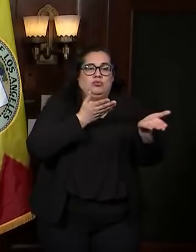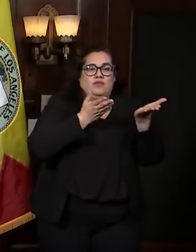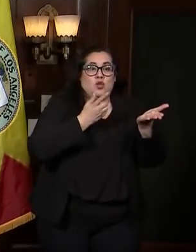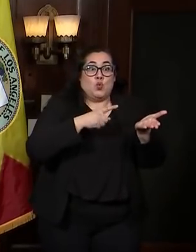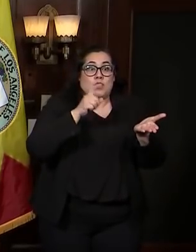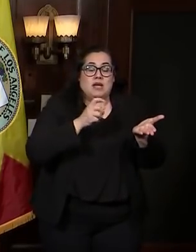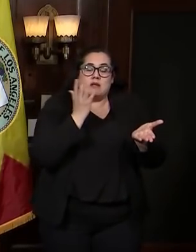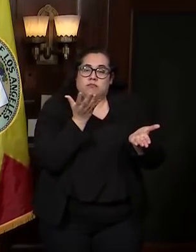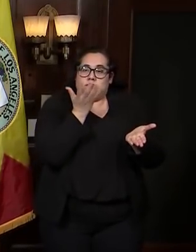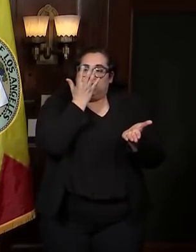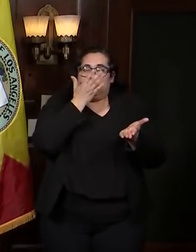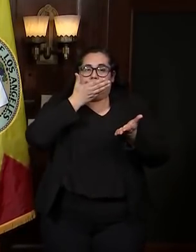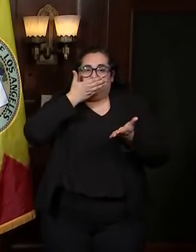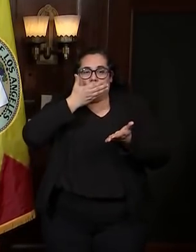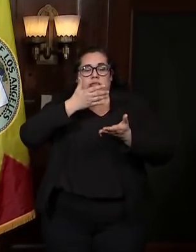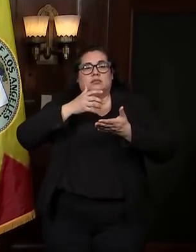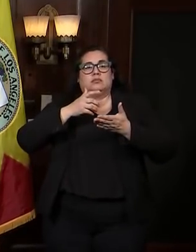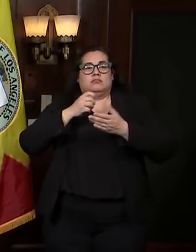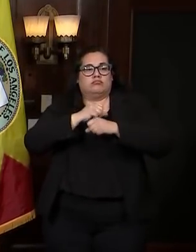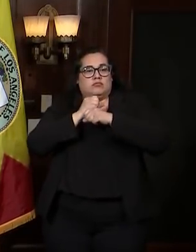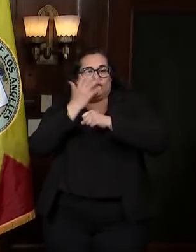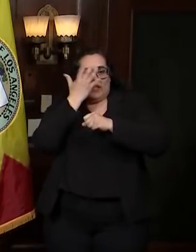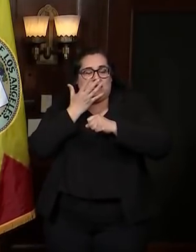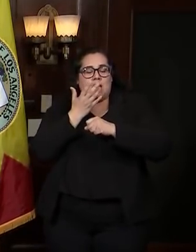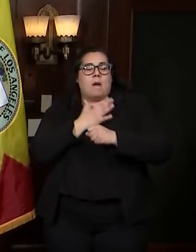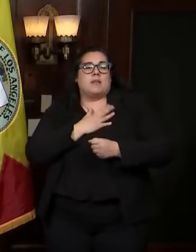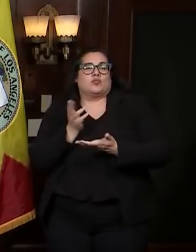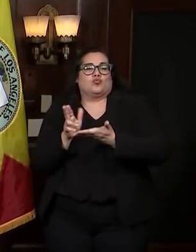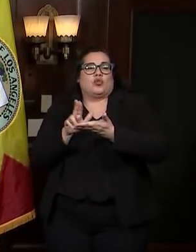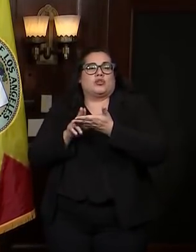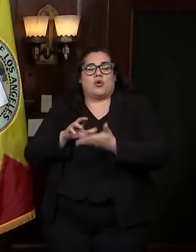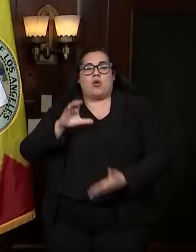cara, registrarse en